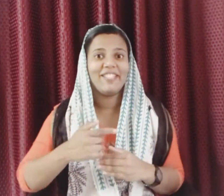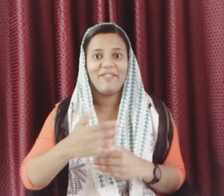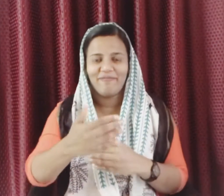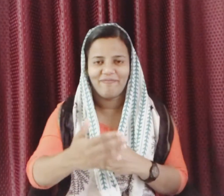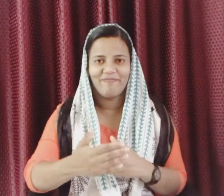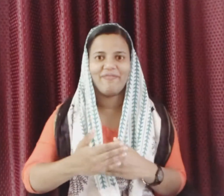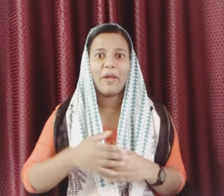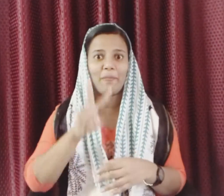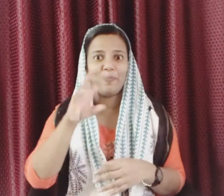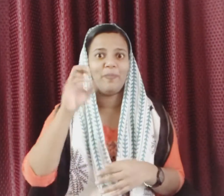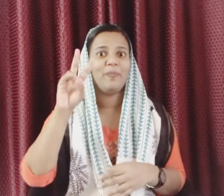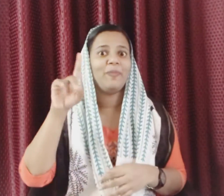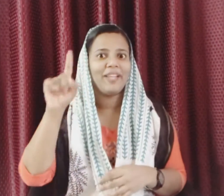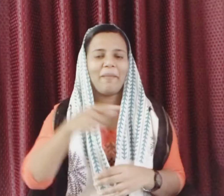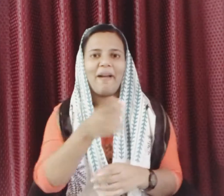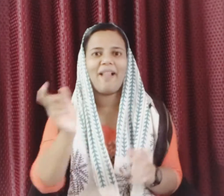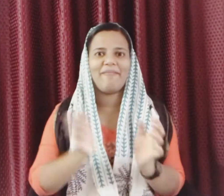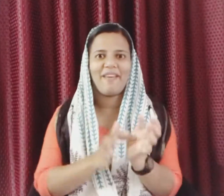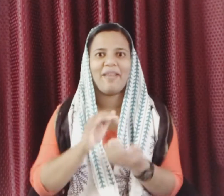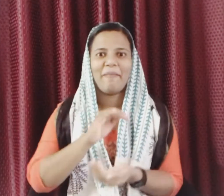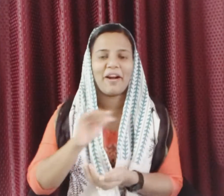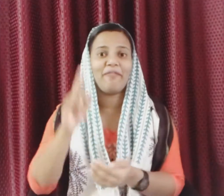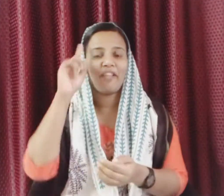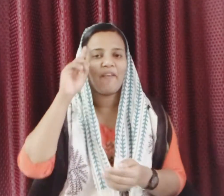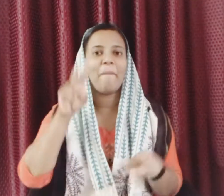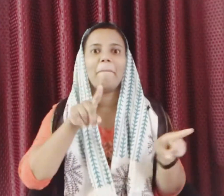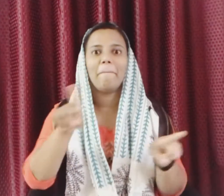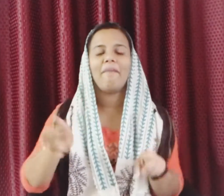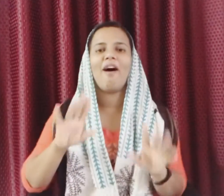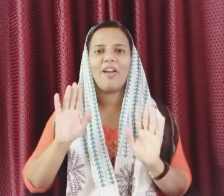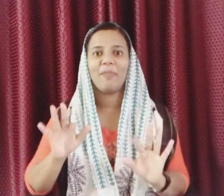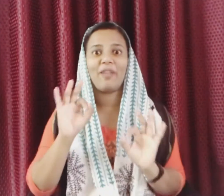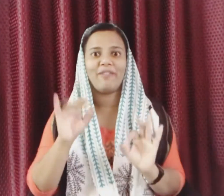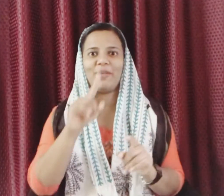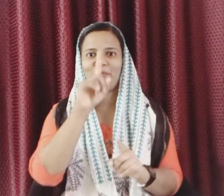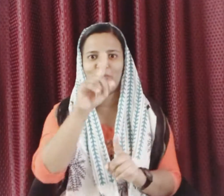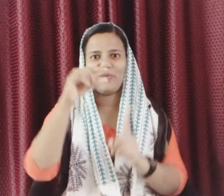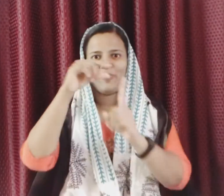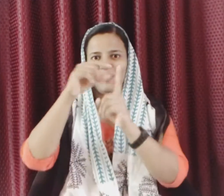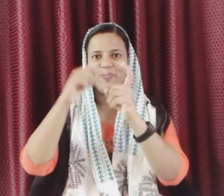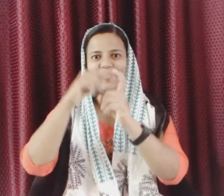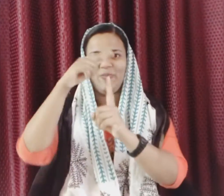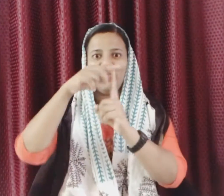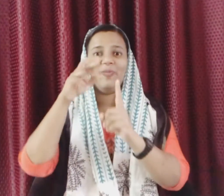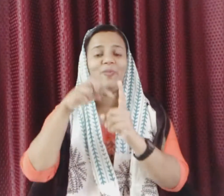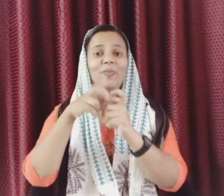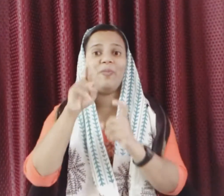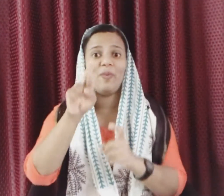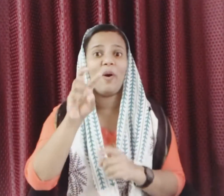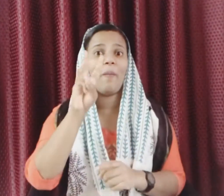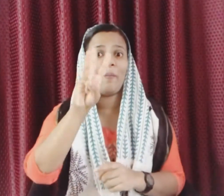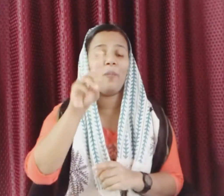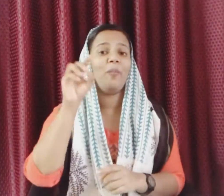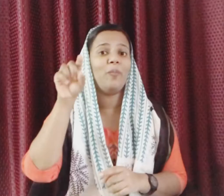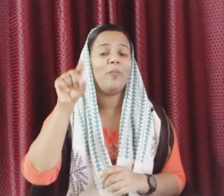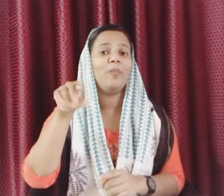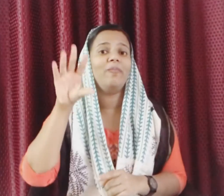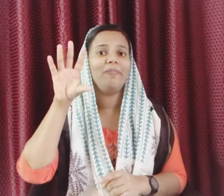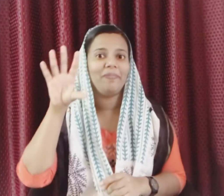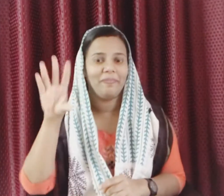ദിവസങ്ങളാണ് 2021 ദൈവമക്കളായി നമ്മുടെ ജീവിതത്തിലേക്ക് കർത്താവ് പ്ലാൻ ചെയ്തിരിക്കുന്നത്. ആമേൻ. ഒന്ന് പത്രോസിൻ്റെ ലേഖനം 3:10 ഈ